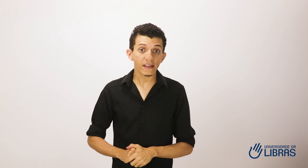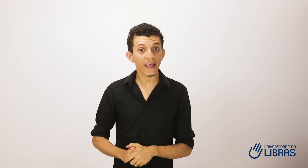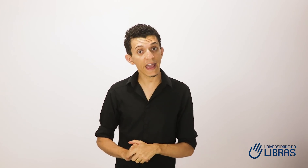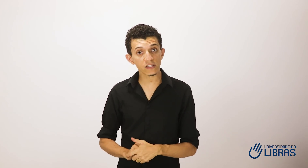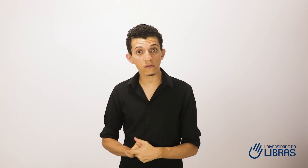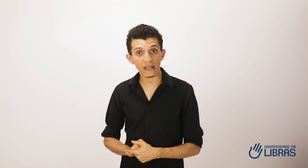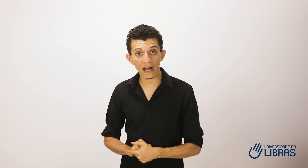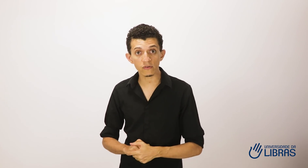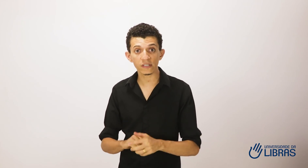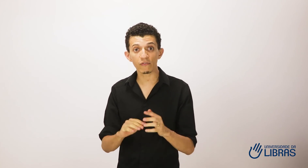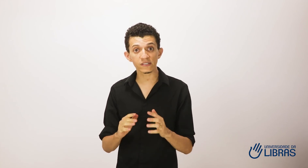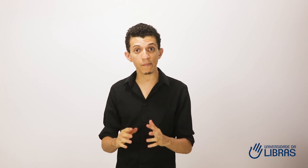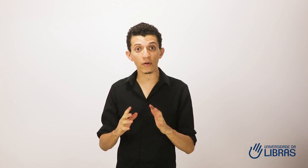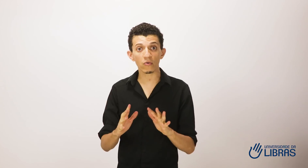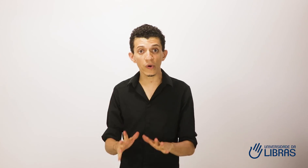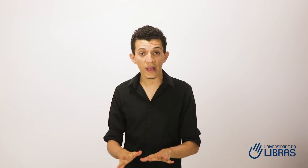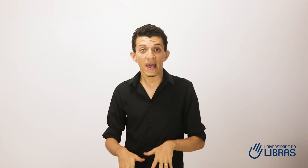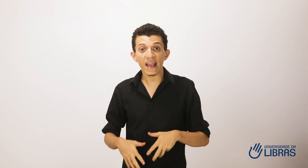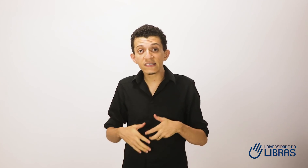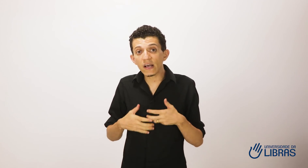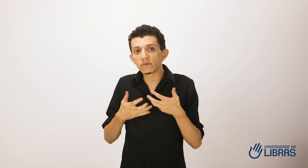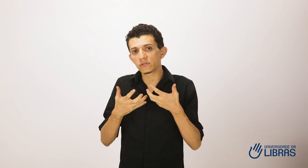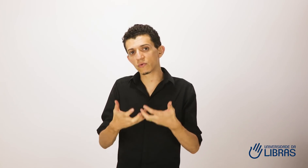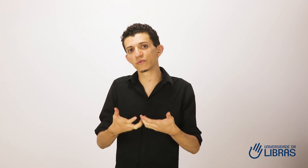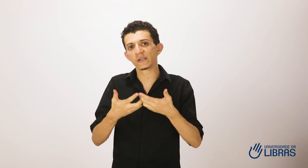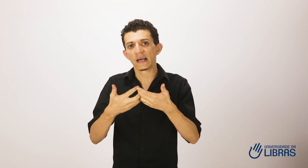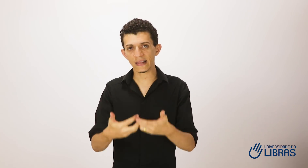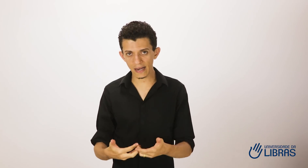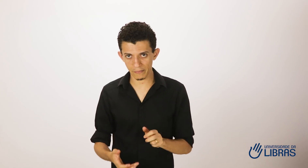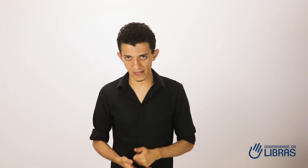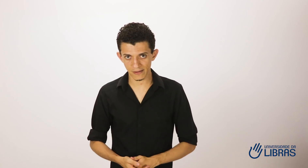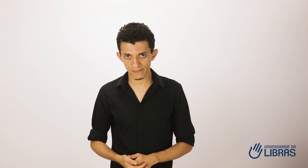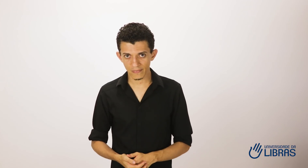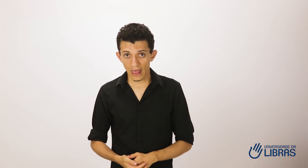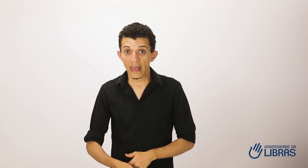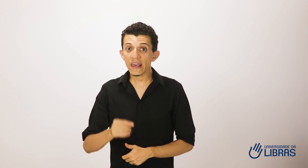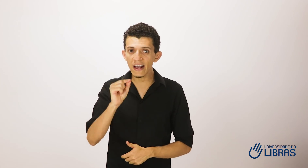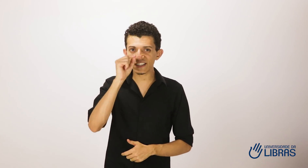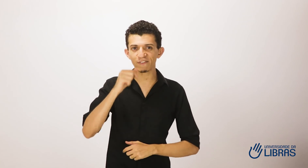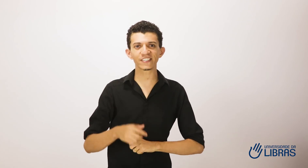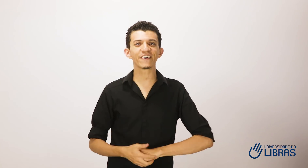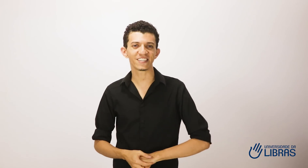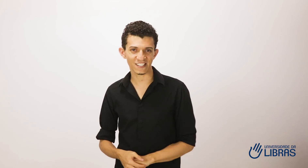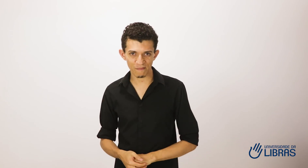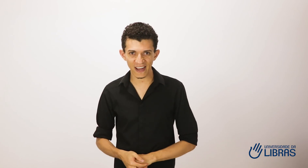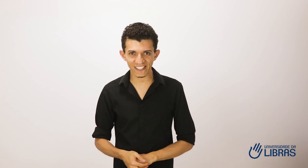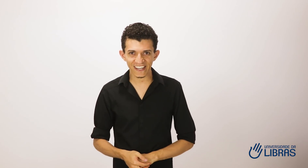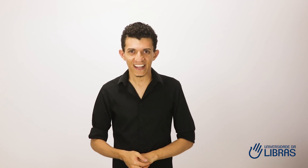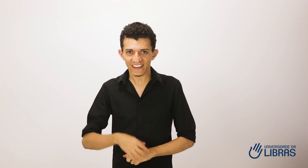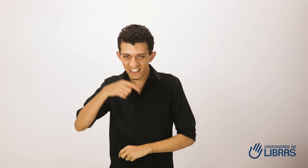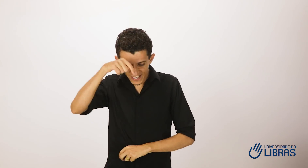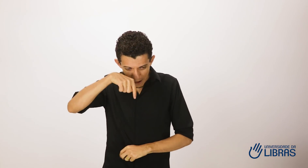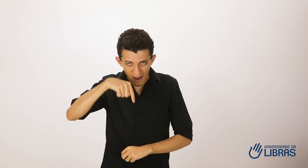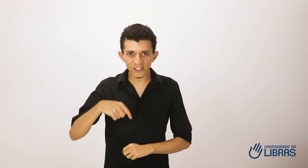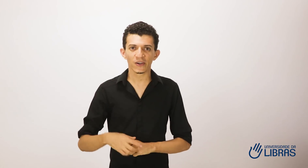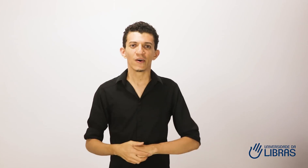ter resultados que você procura em seus estudos da Libras. E antes de você fechar essa página, deixa aqui abaixo o